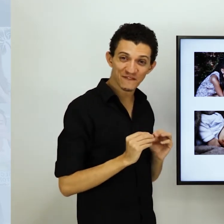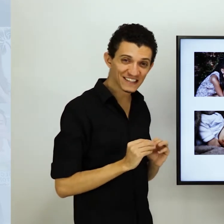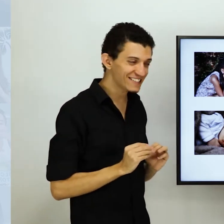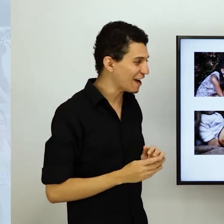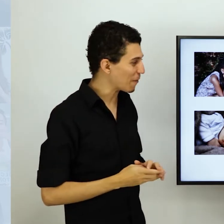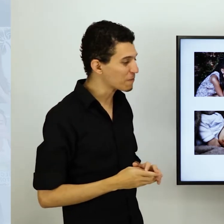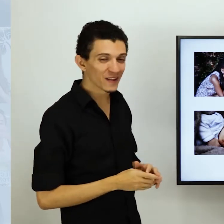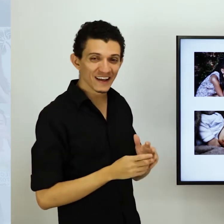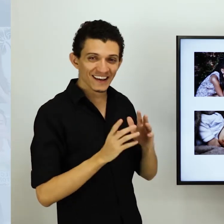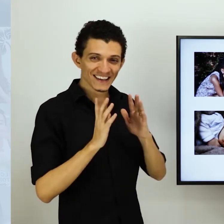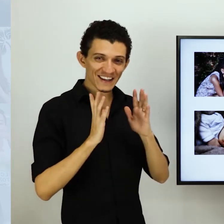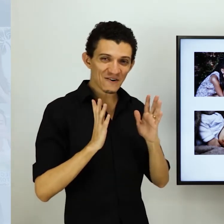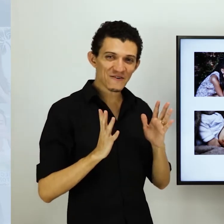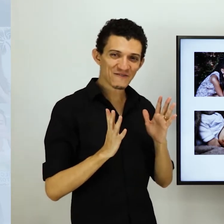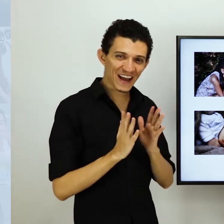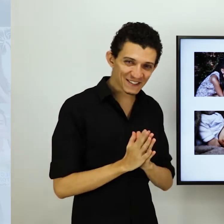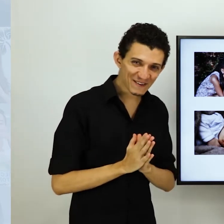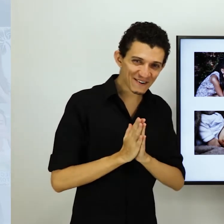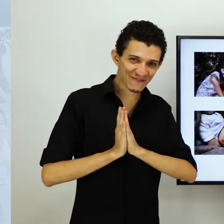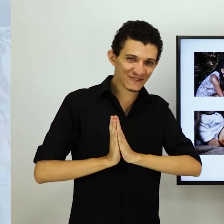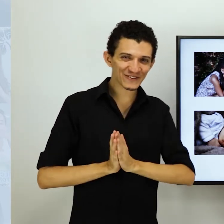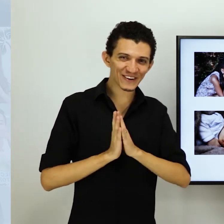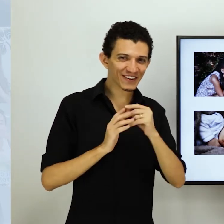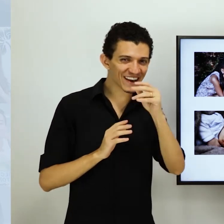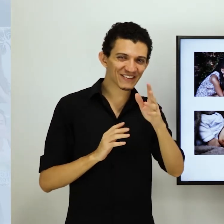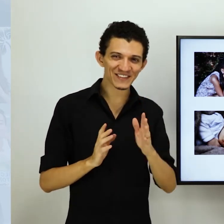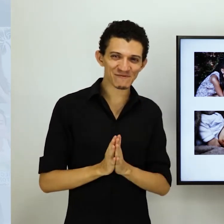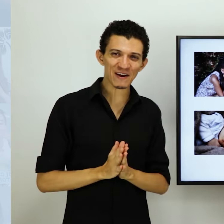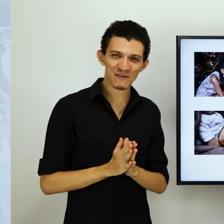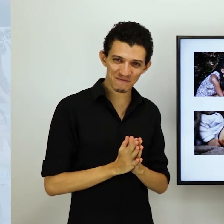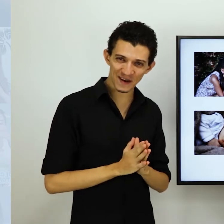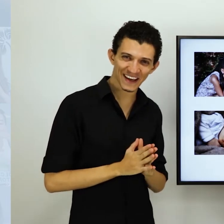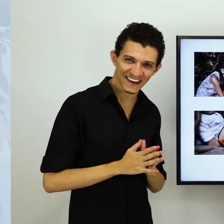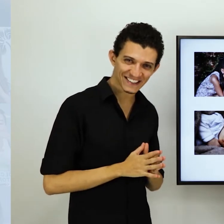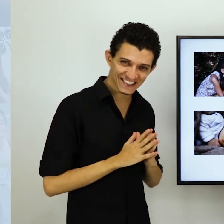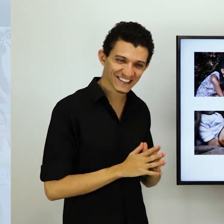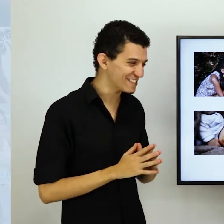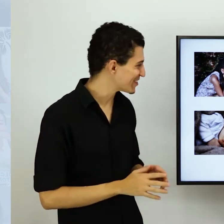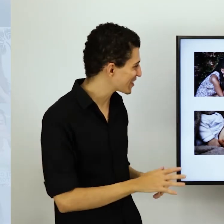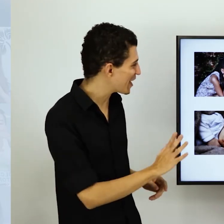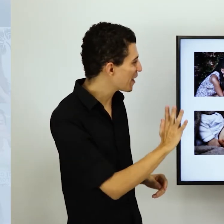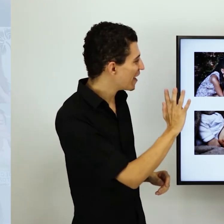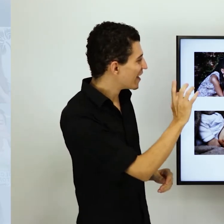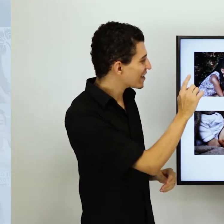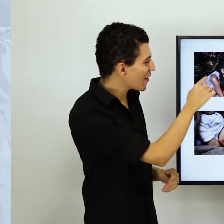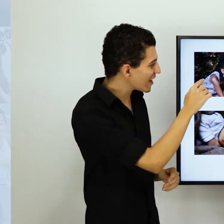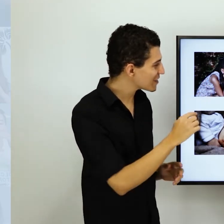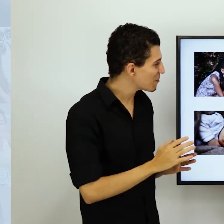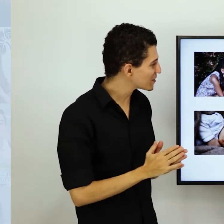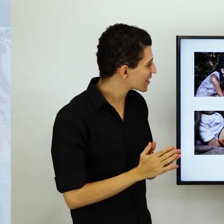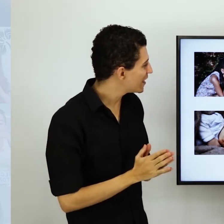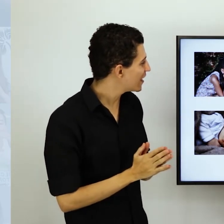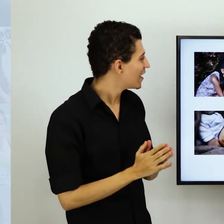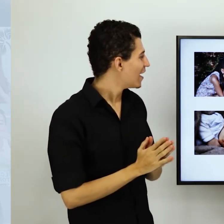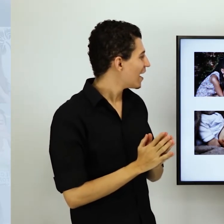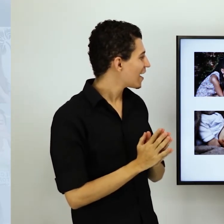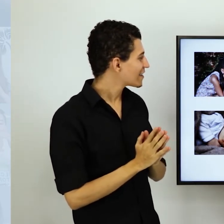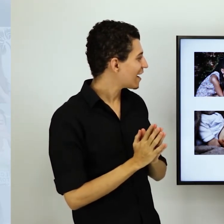facial. Então, respira fundo e eu quero que você me acompanhe nesse exercício, ok? Então, essa moça aqui, ela está